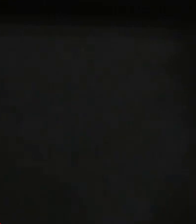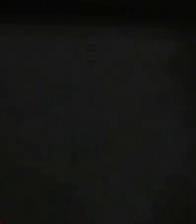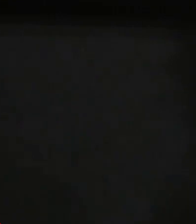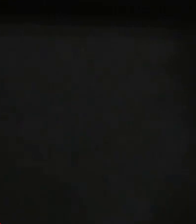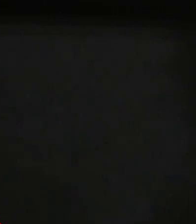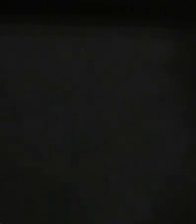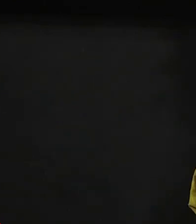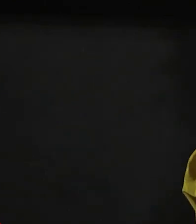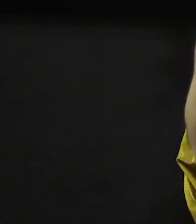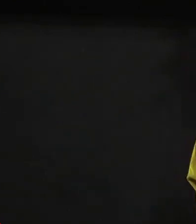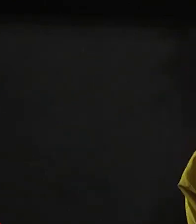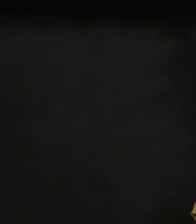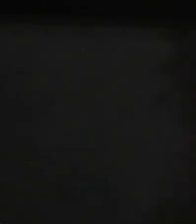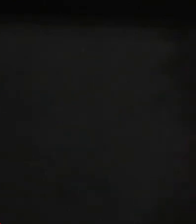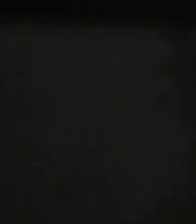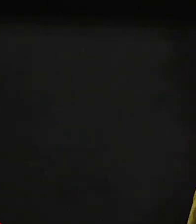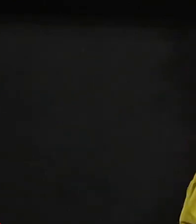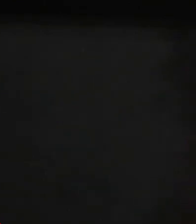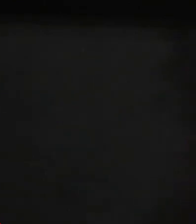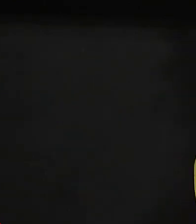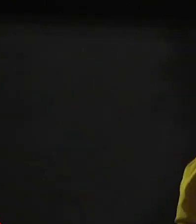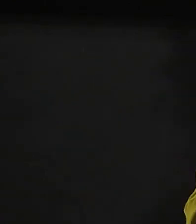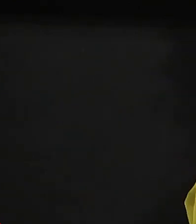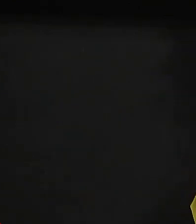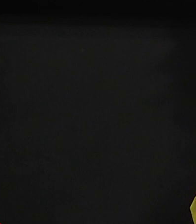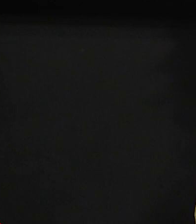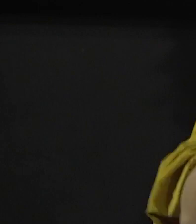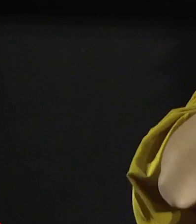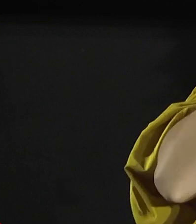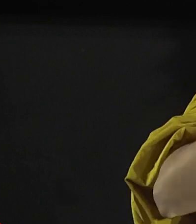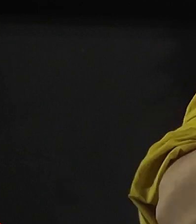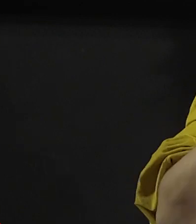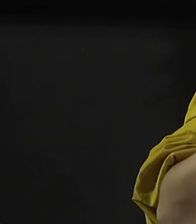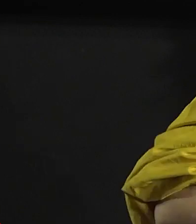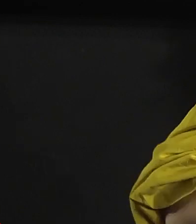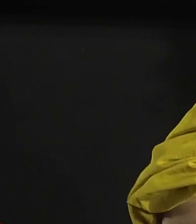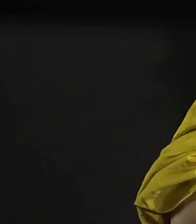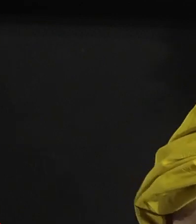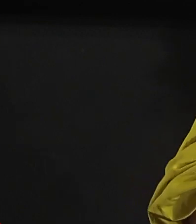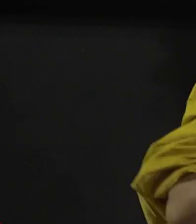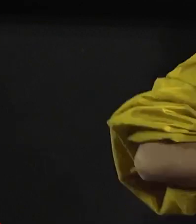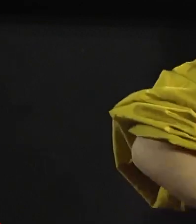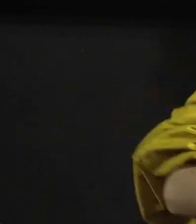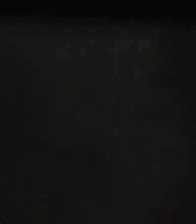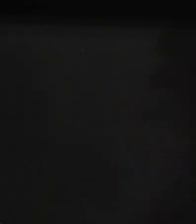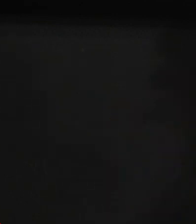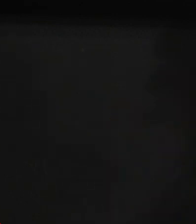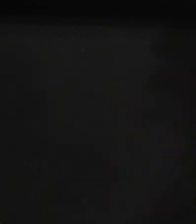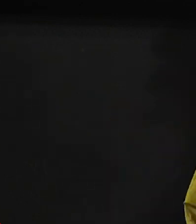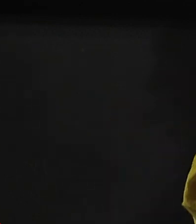apuntar a ver si tienes suerte y te eligen Sí sí apúntate y me puse yo no tenía experiencia solo era todo de de que me ha gustado